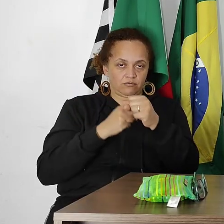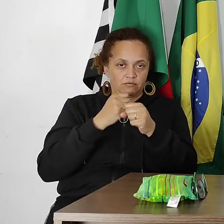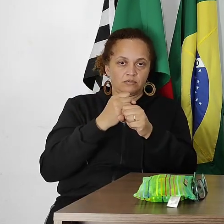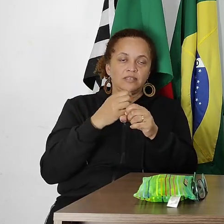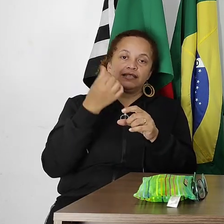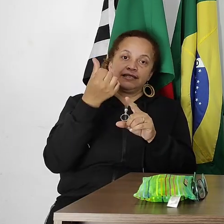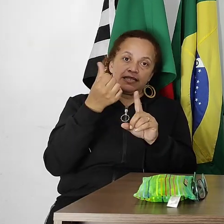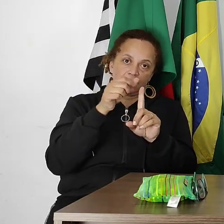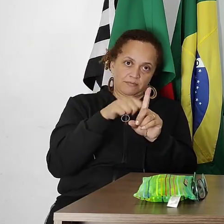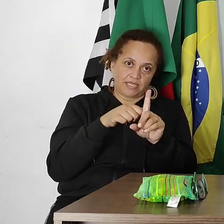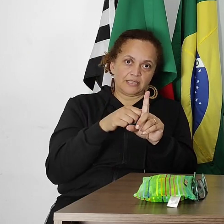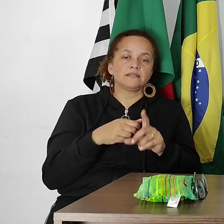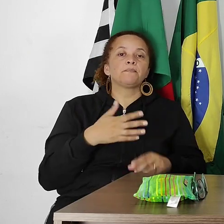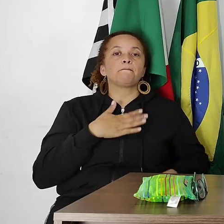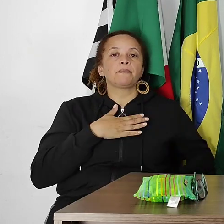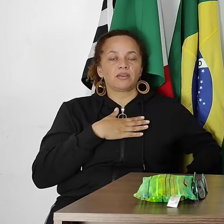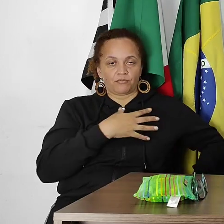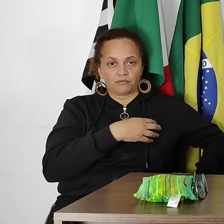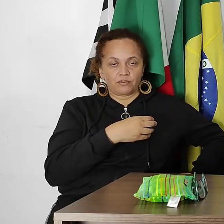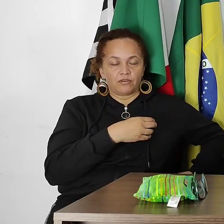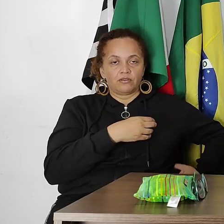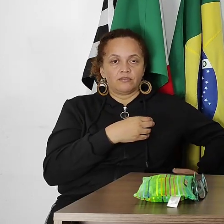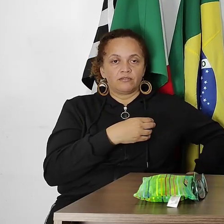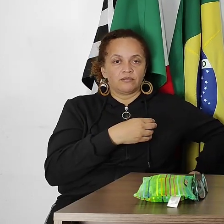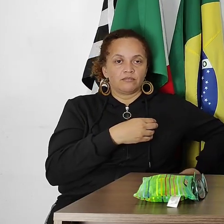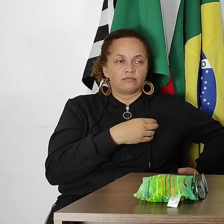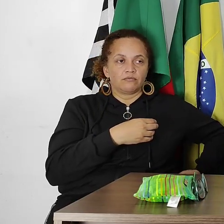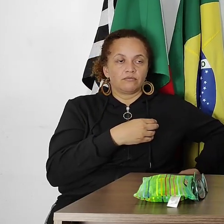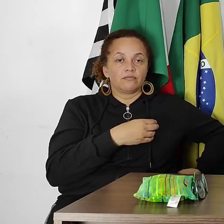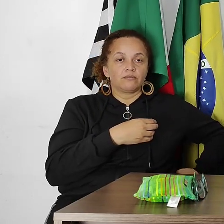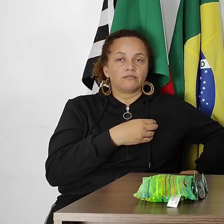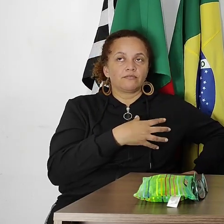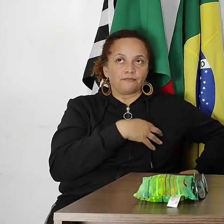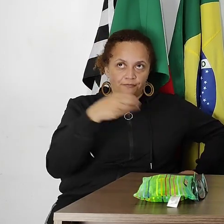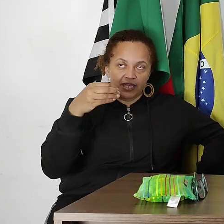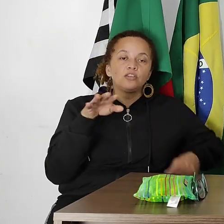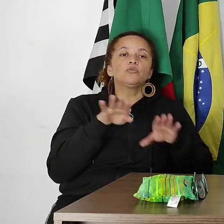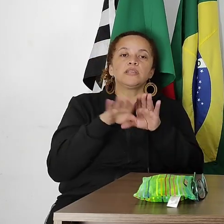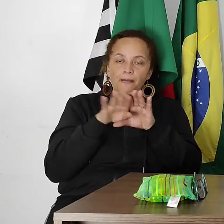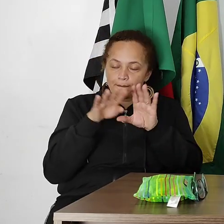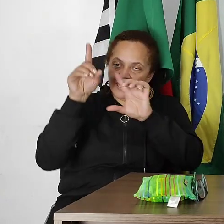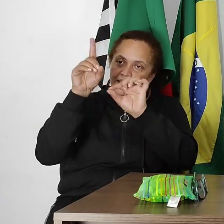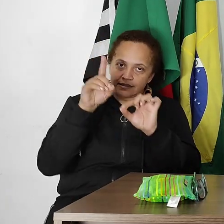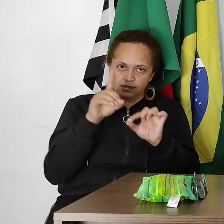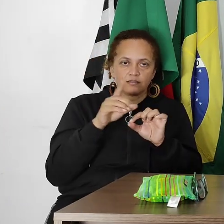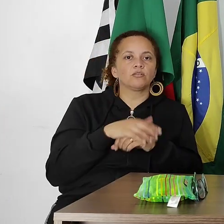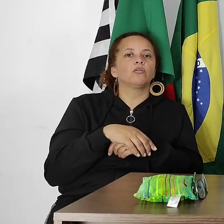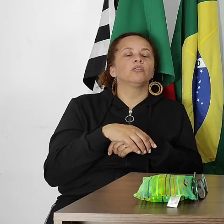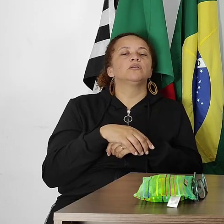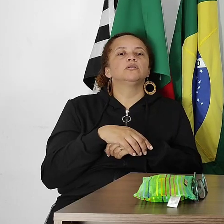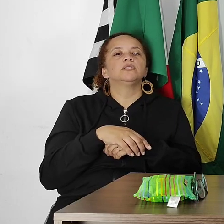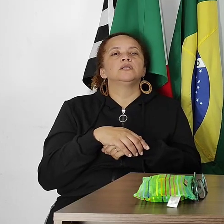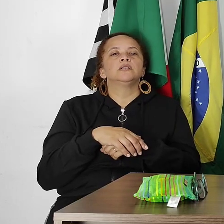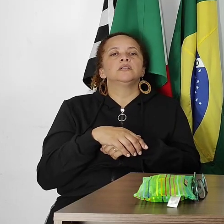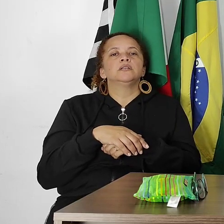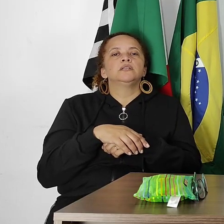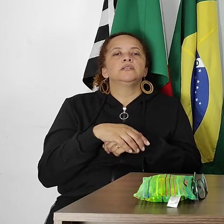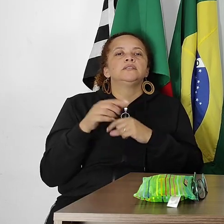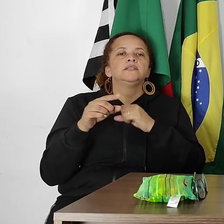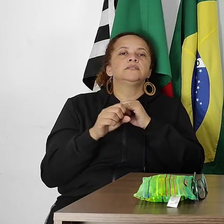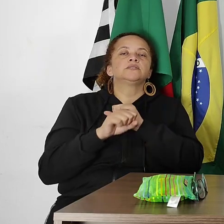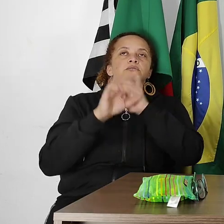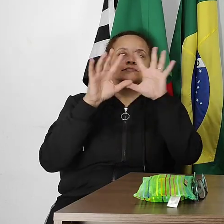em seguida da minha conversão. Glória a Deus. E aí, mais ou menos 1 ano e meio, o